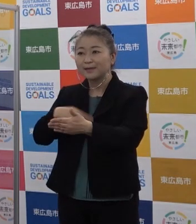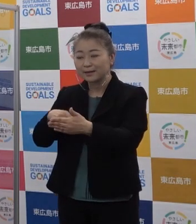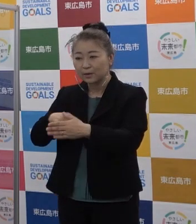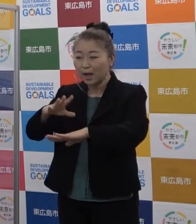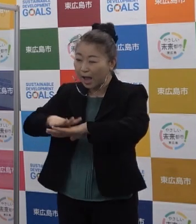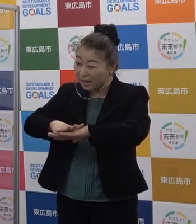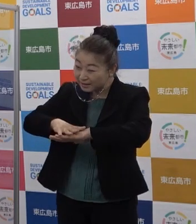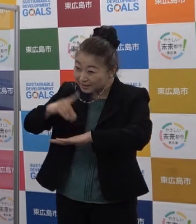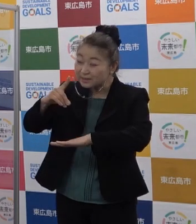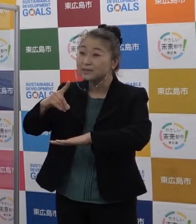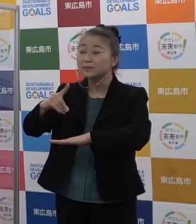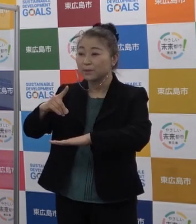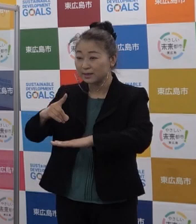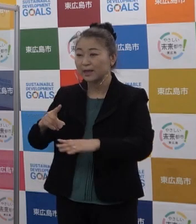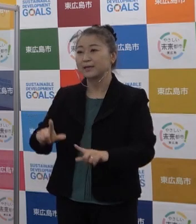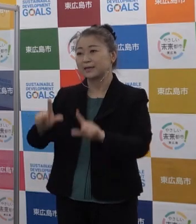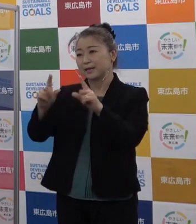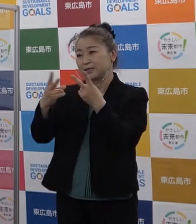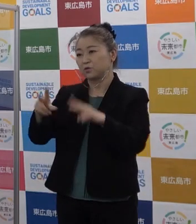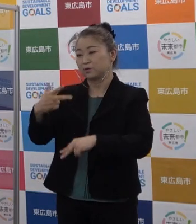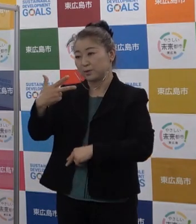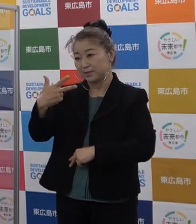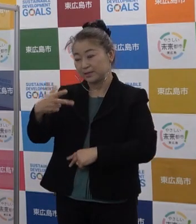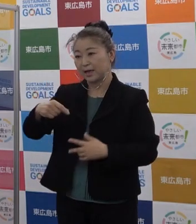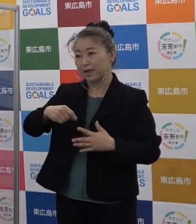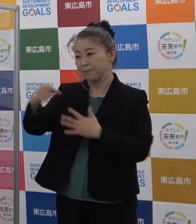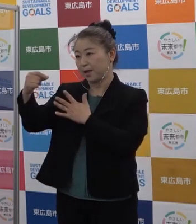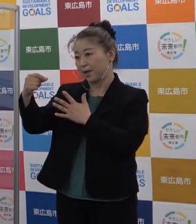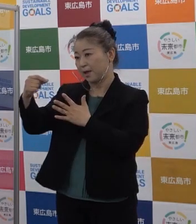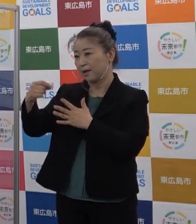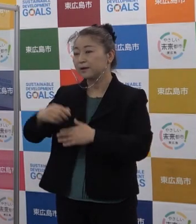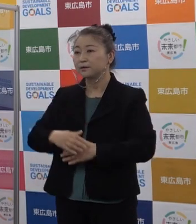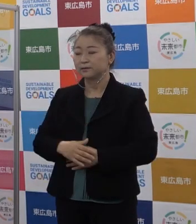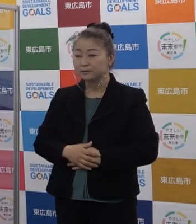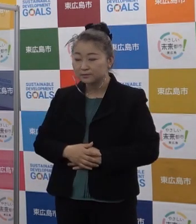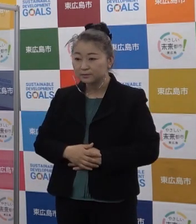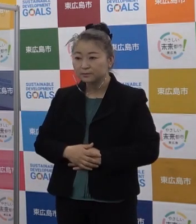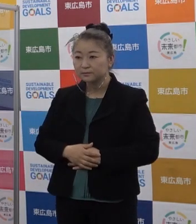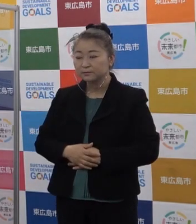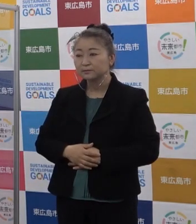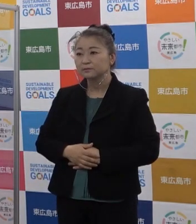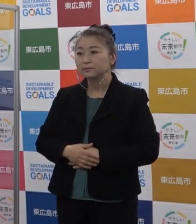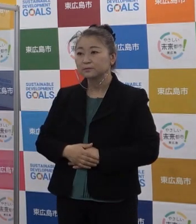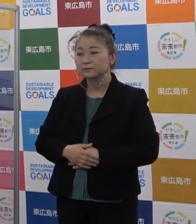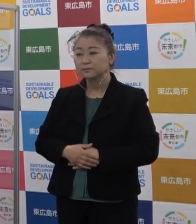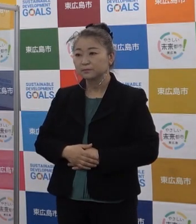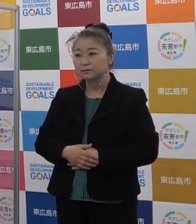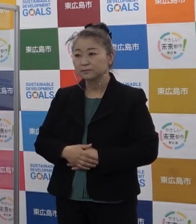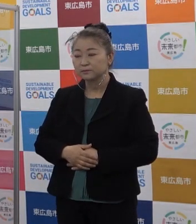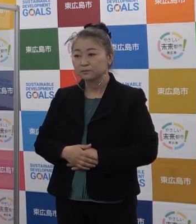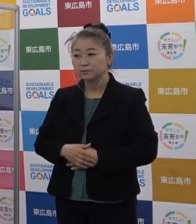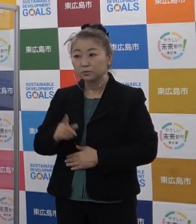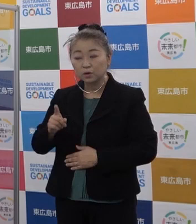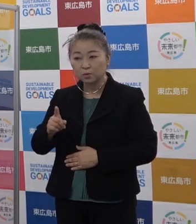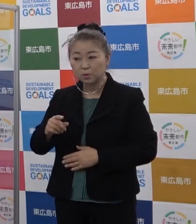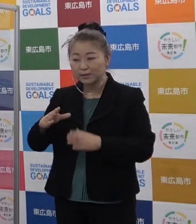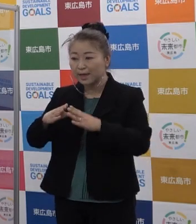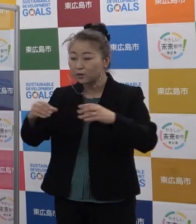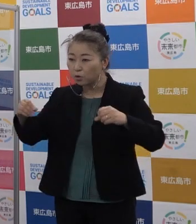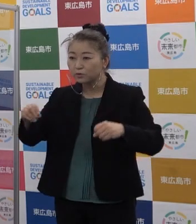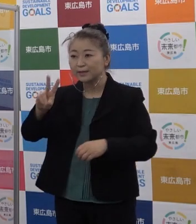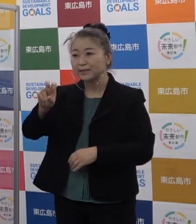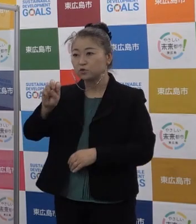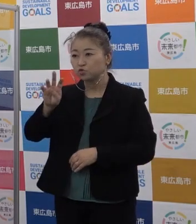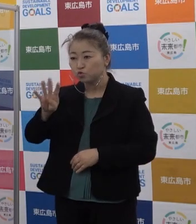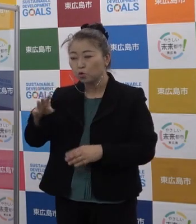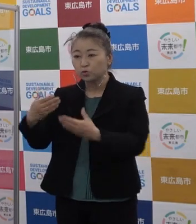めて本市が選ばれました。概要のところに書いてますように、タイプ2というのは全国で24団体